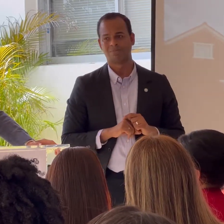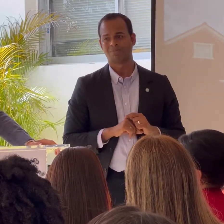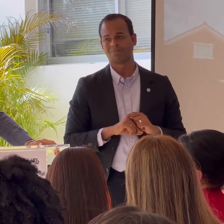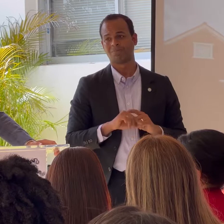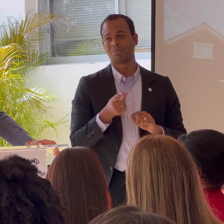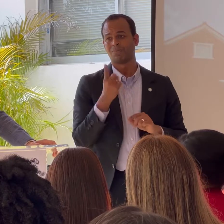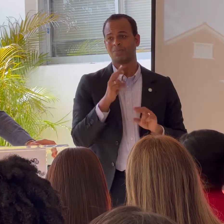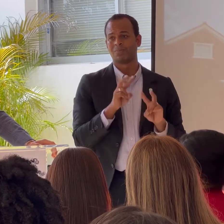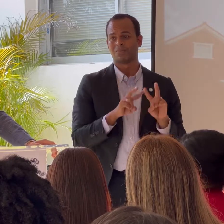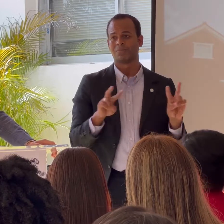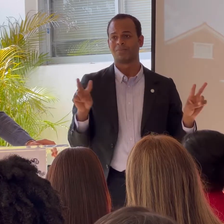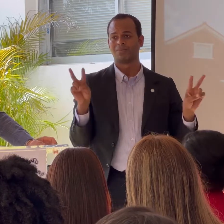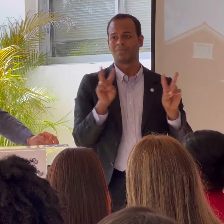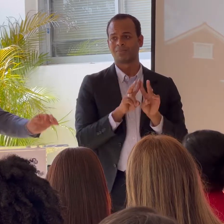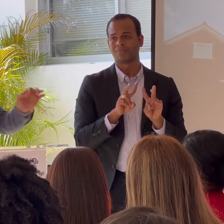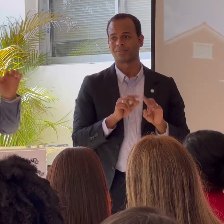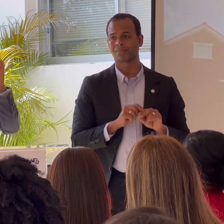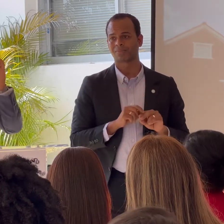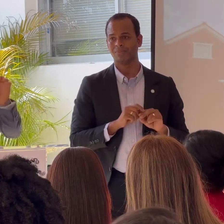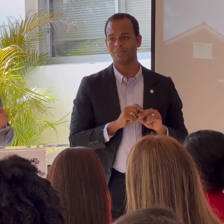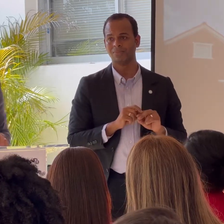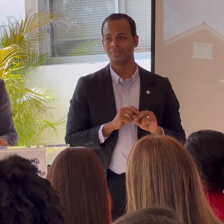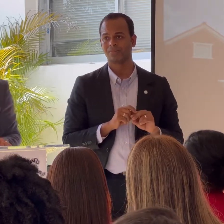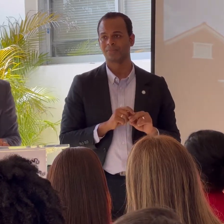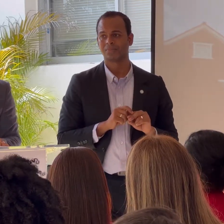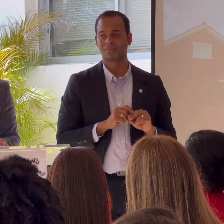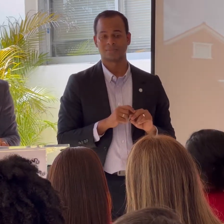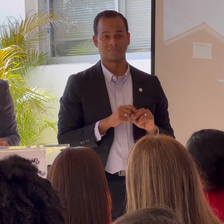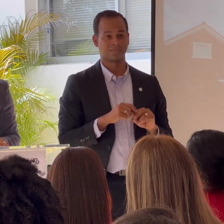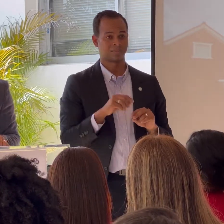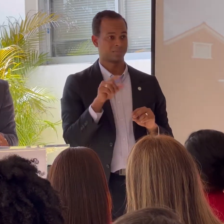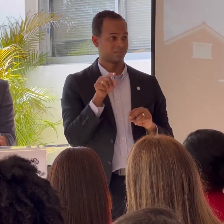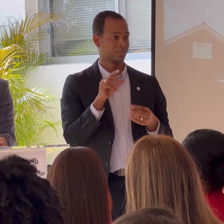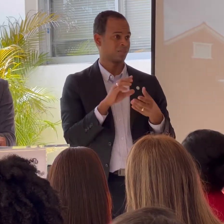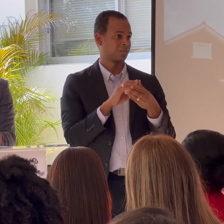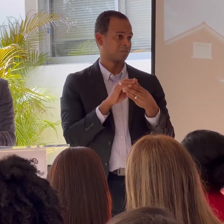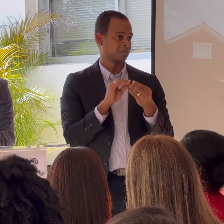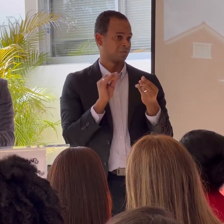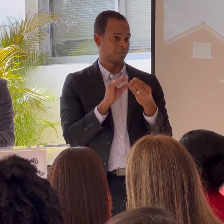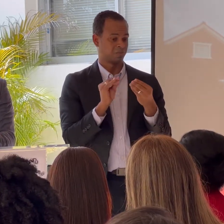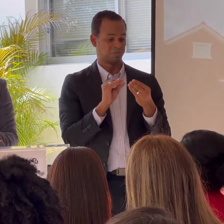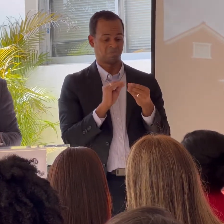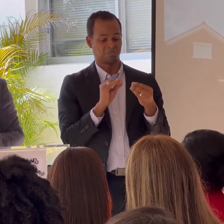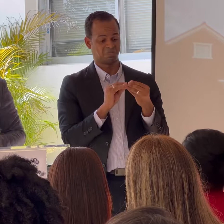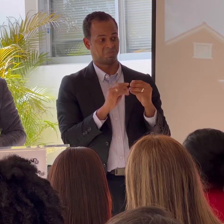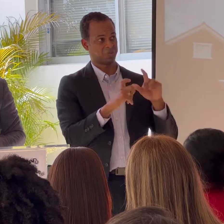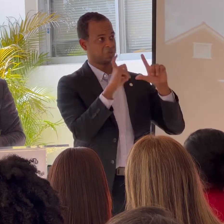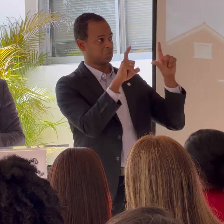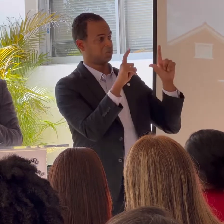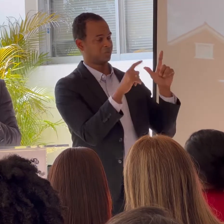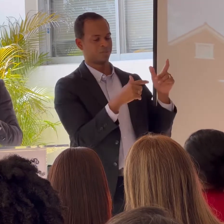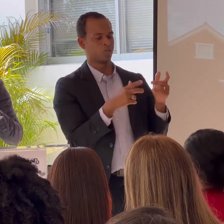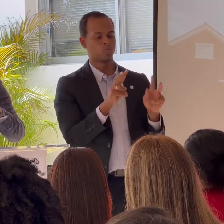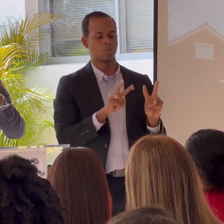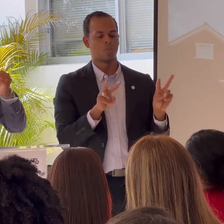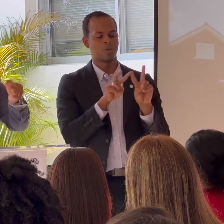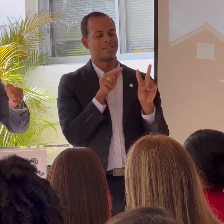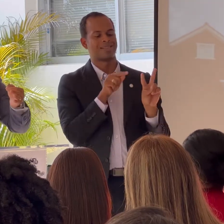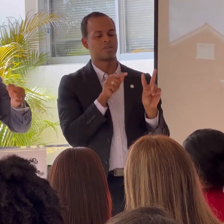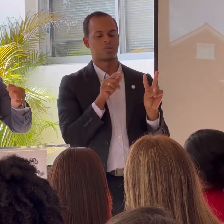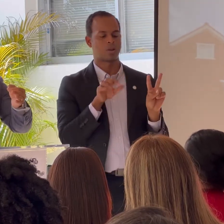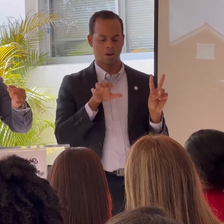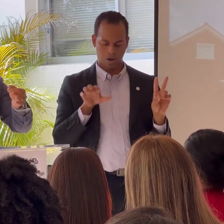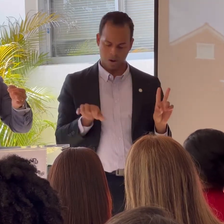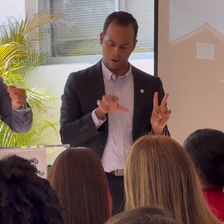un valor no es un párrafo o no son enunciados en una pared, sino un valor es una